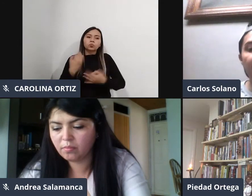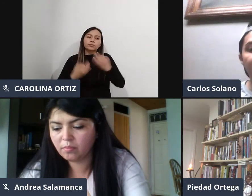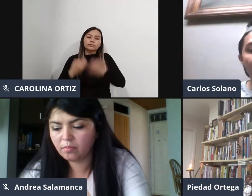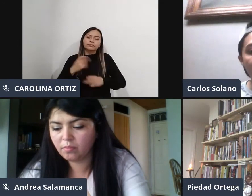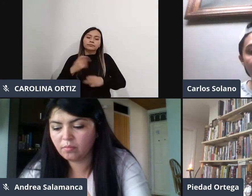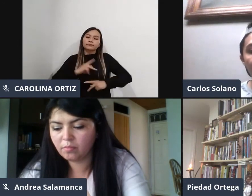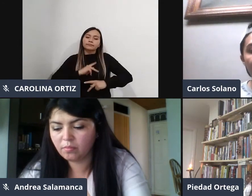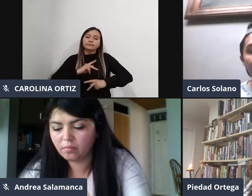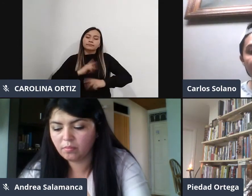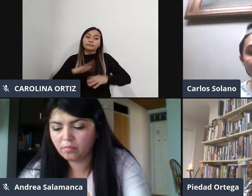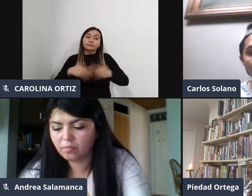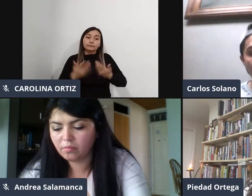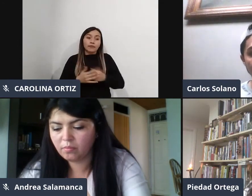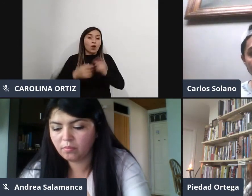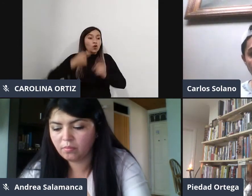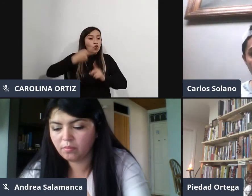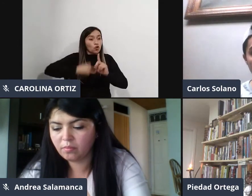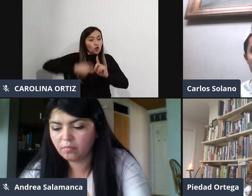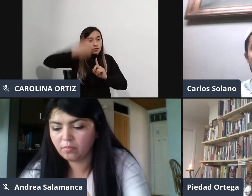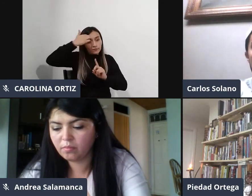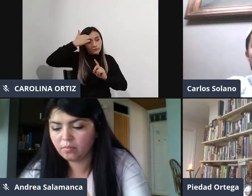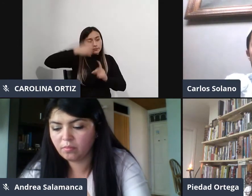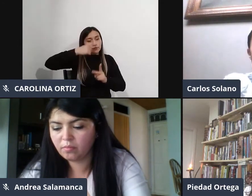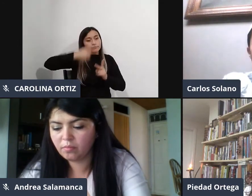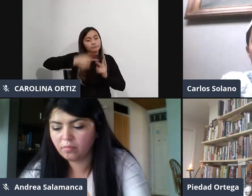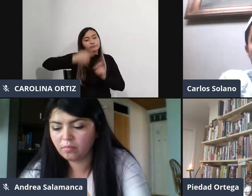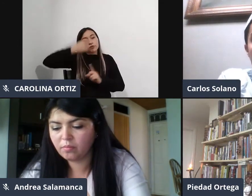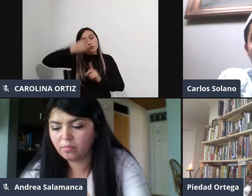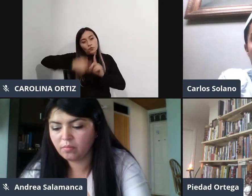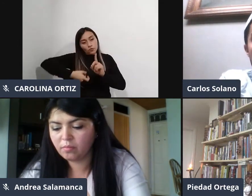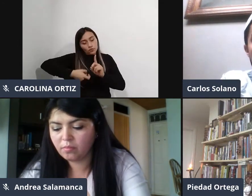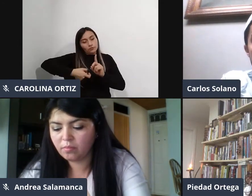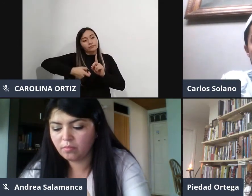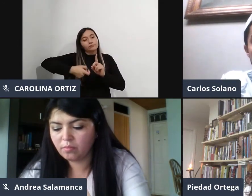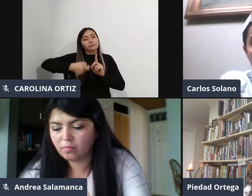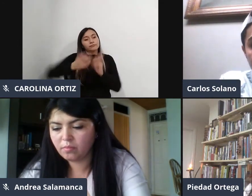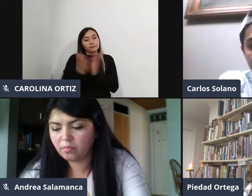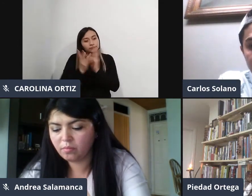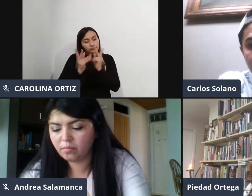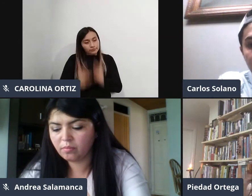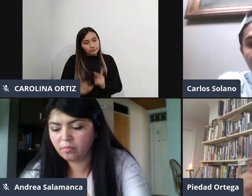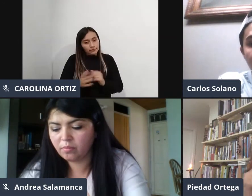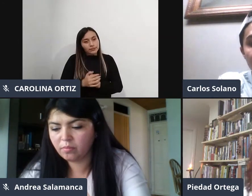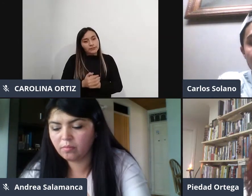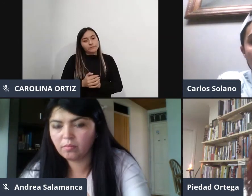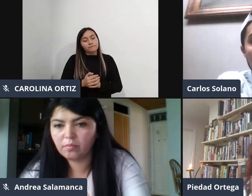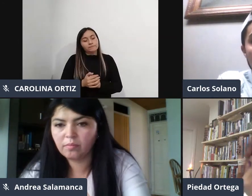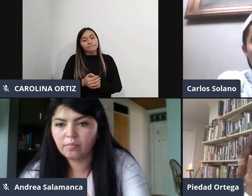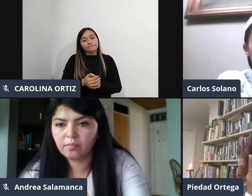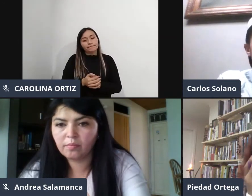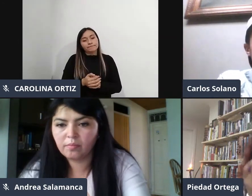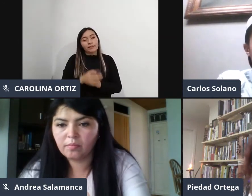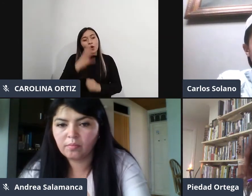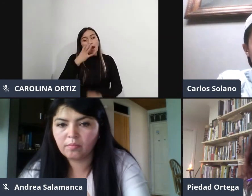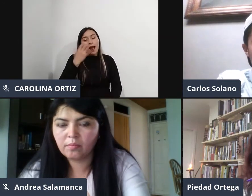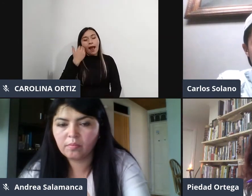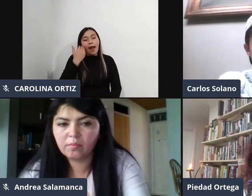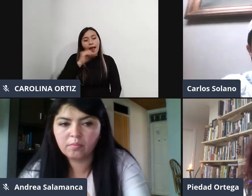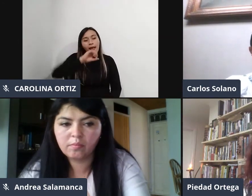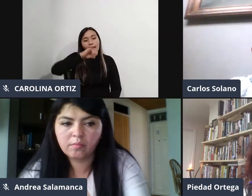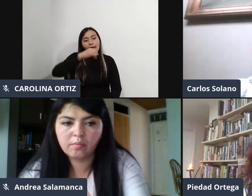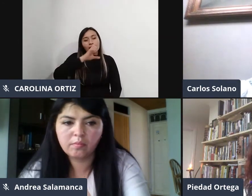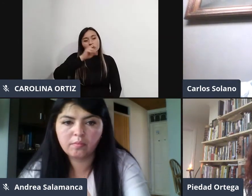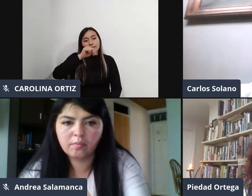el papel del maestro, el papel del estudiante, y si la lo que pregunta Jennifer, si la educación popular no pasa por la